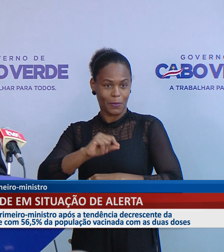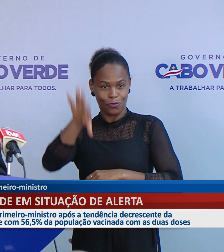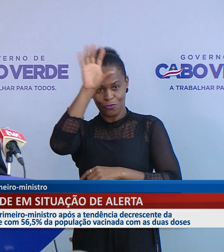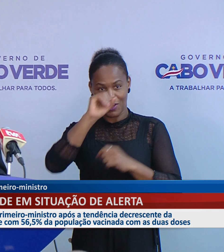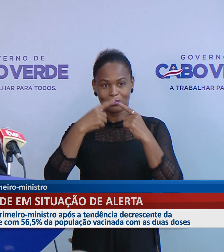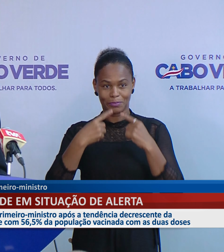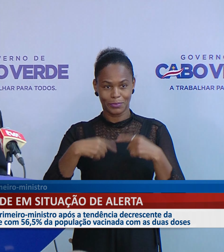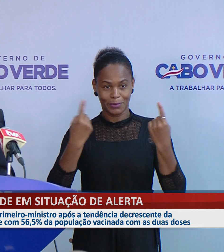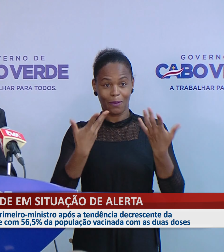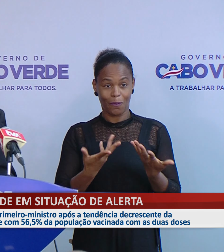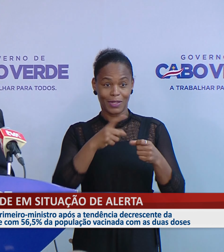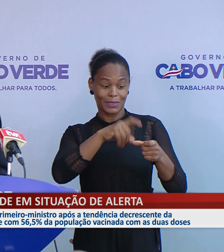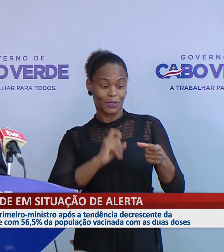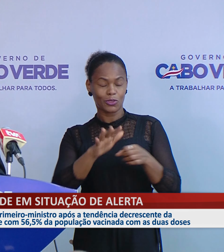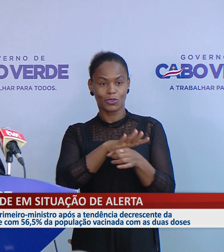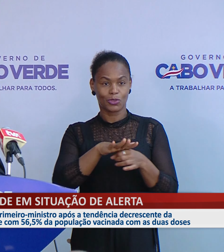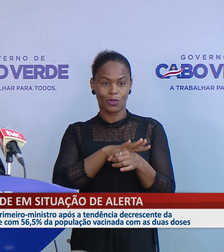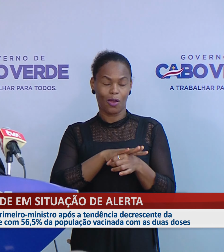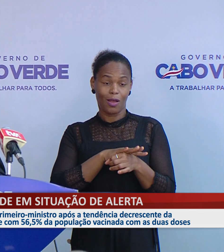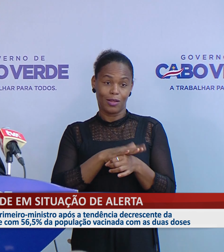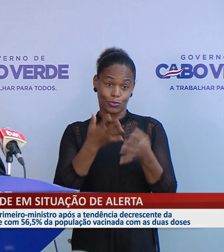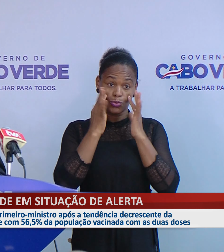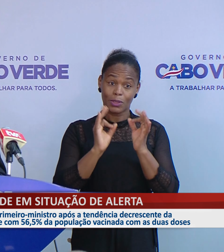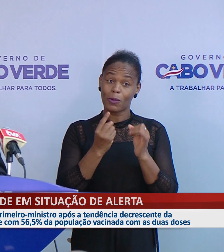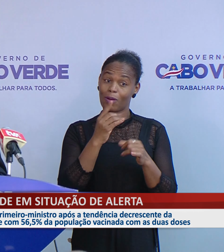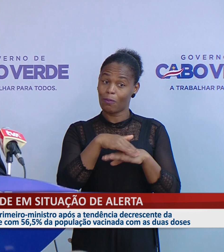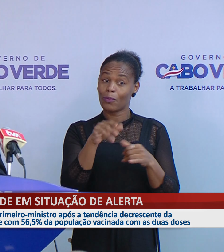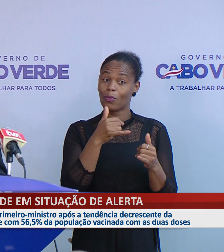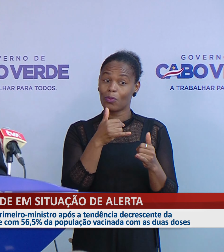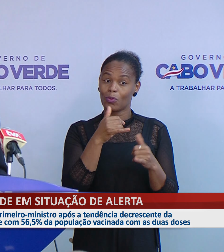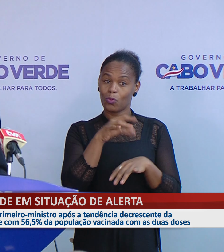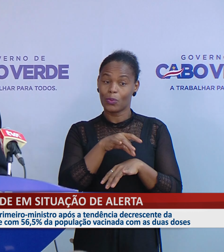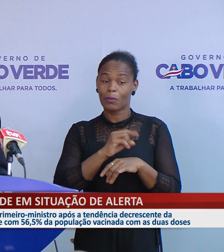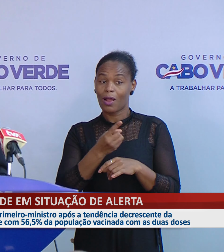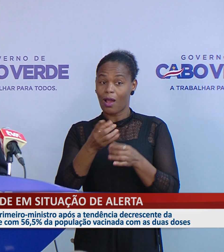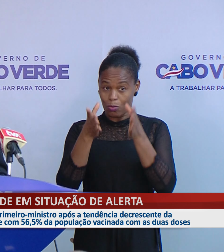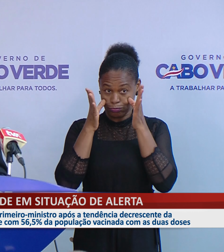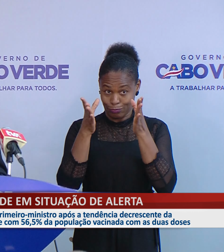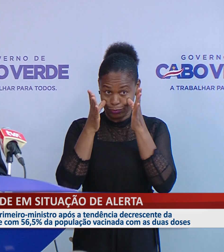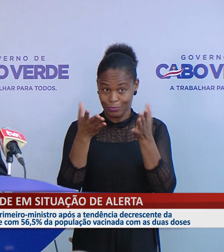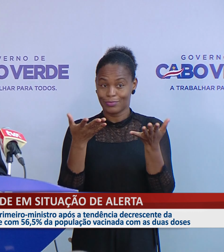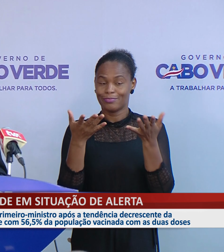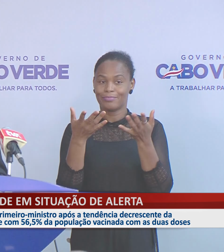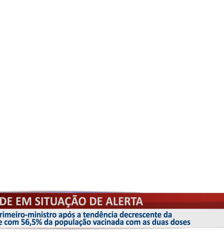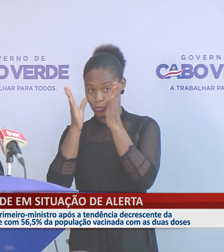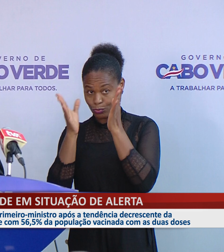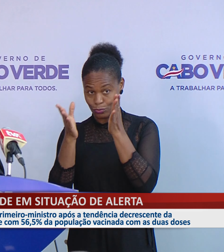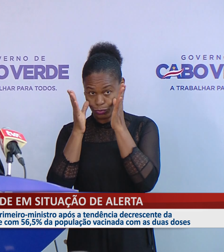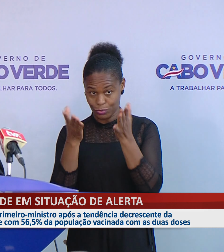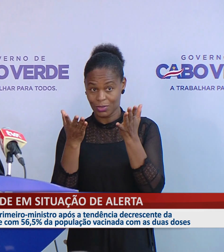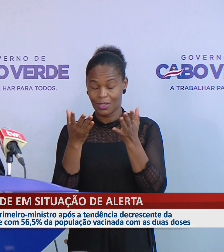declara a saída da situação de contingência para a situação de alerta em todo o território